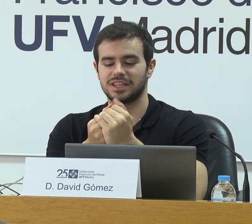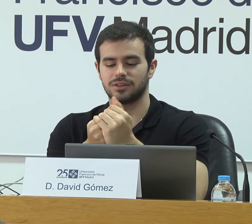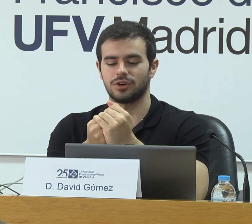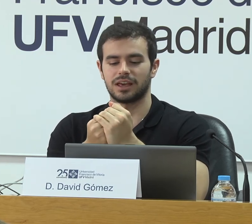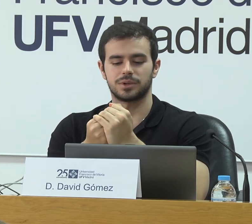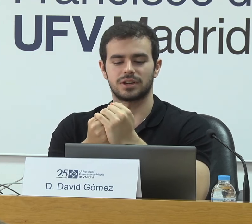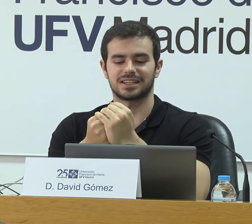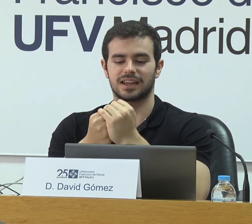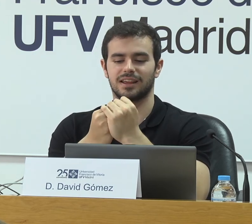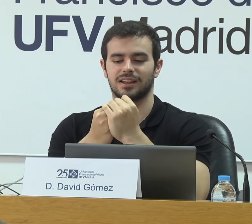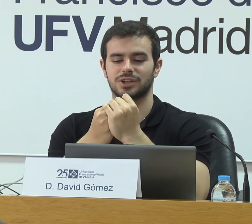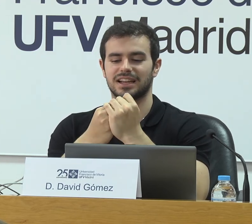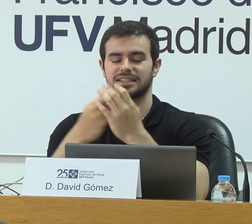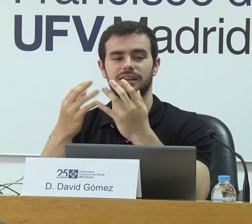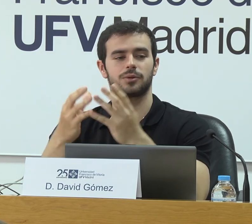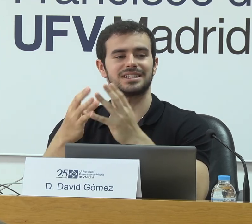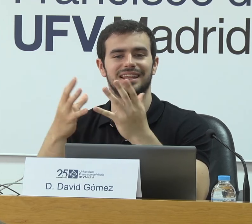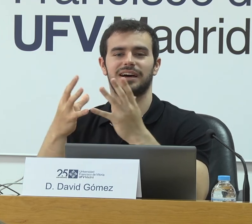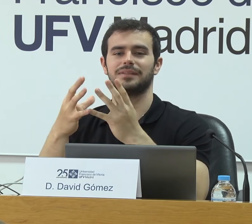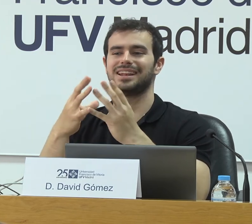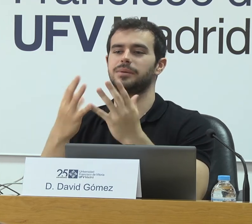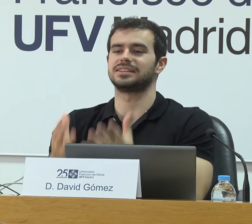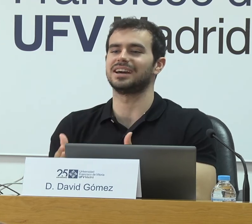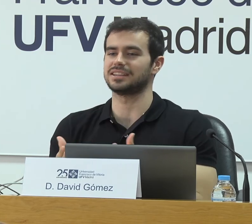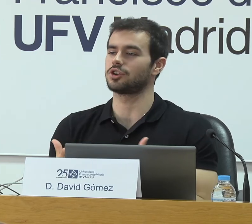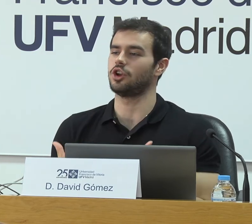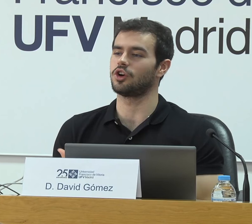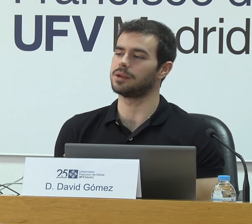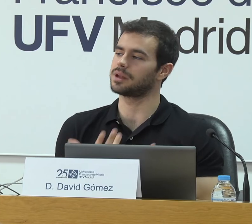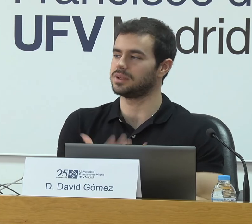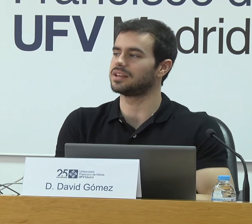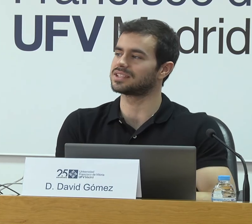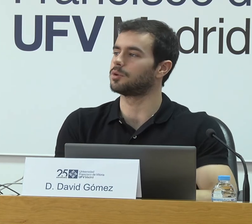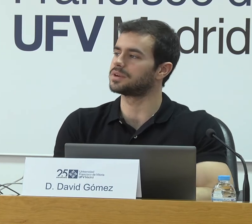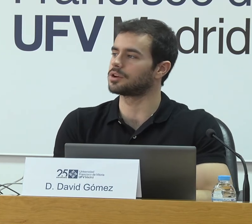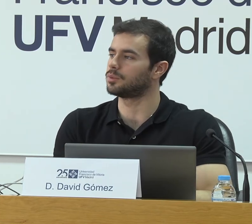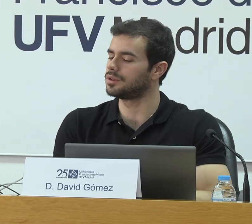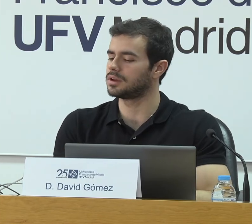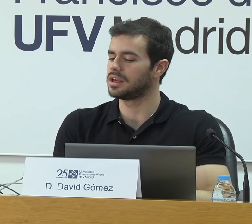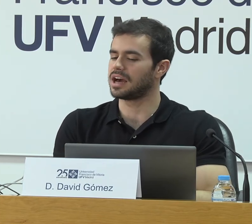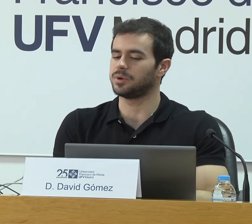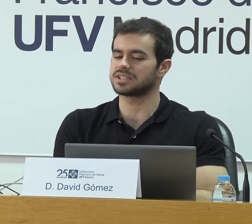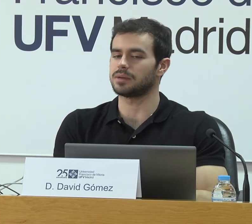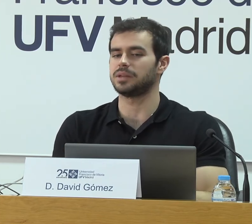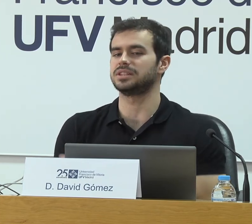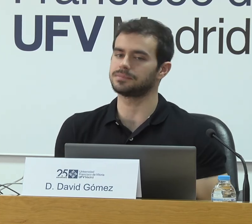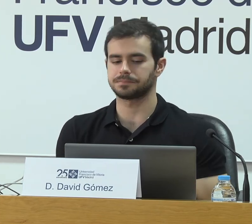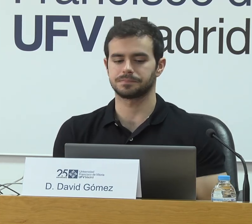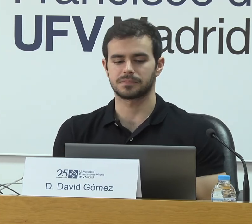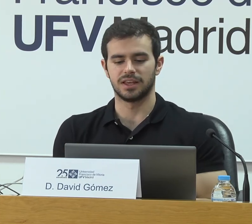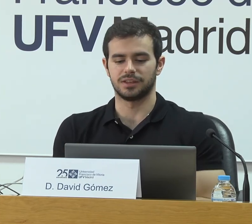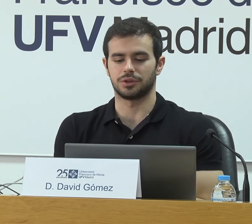Yo entiendo que hay personas a los que la silla de ruedas le da libertad y es lo que le permite desenvolverse con el mundo. A mí una silla me